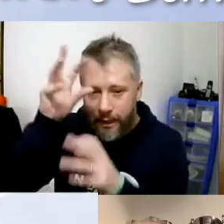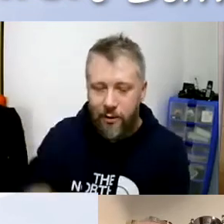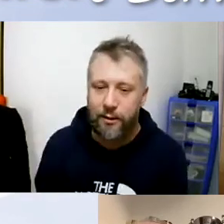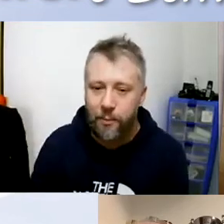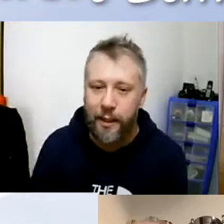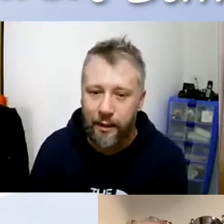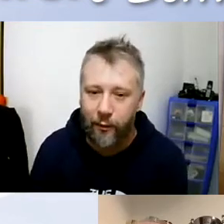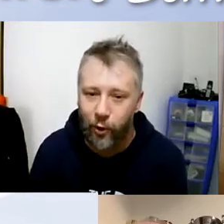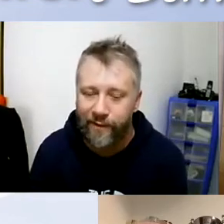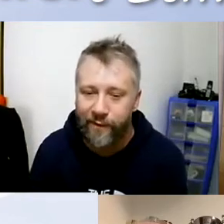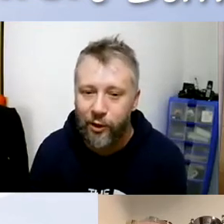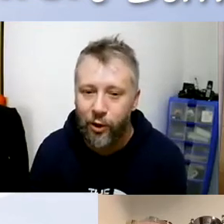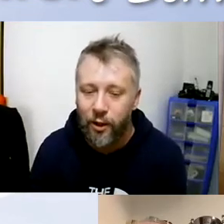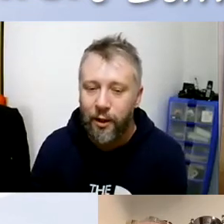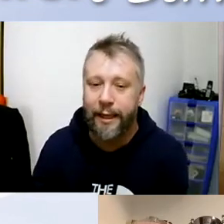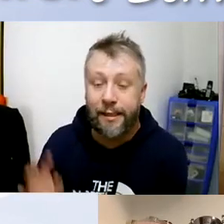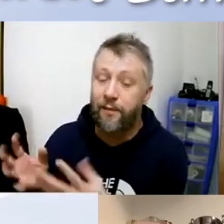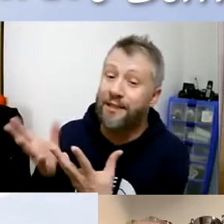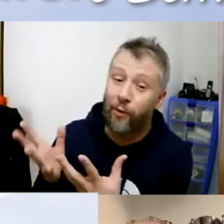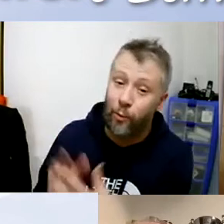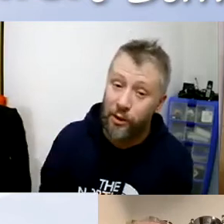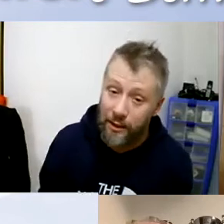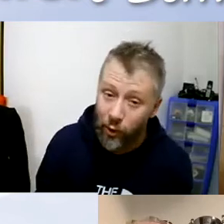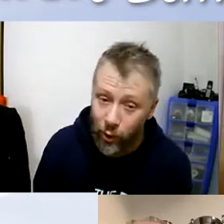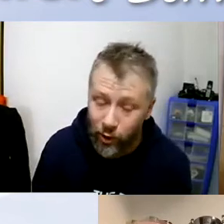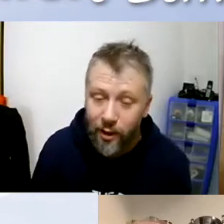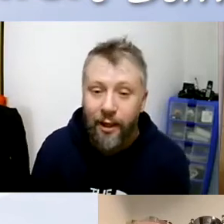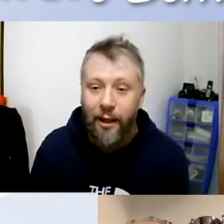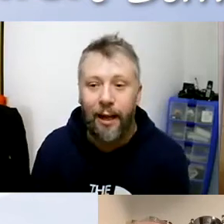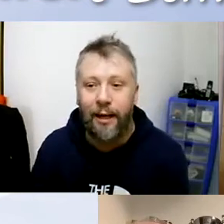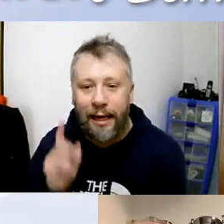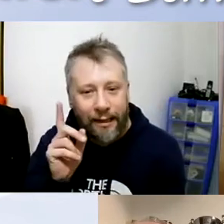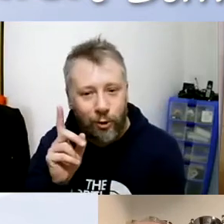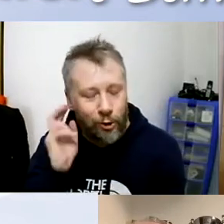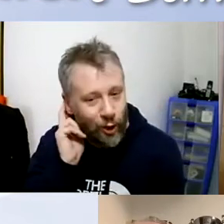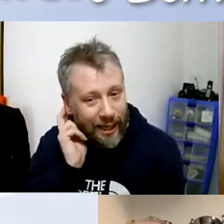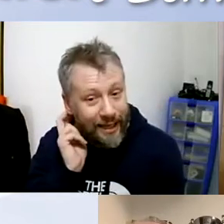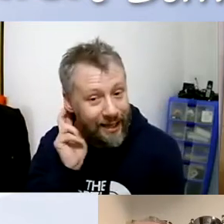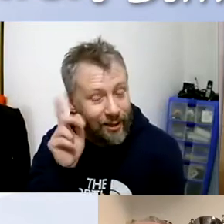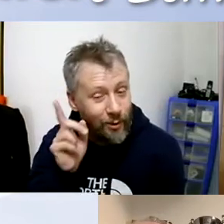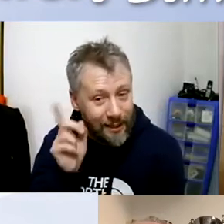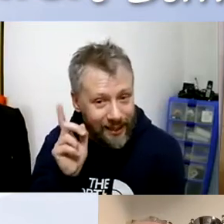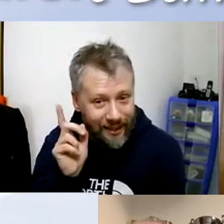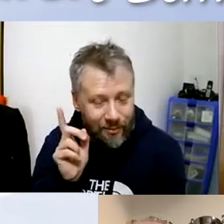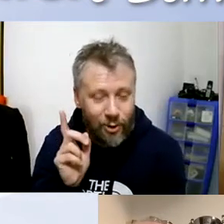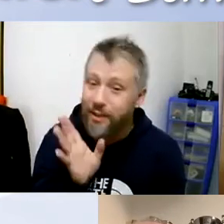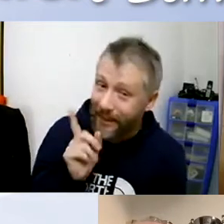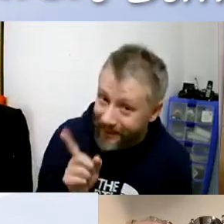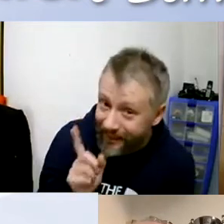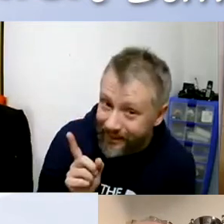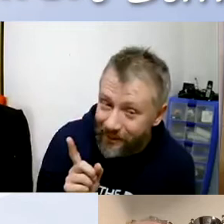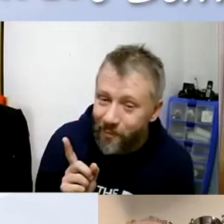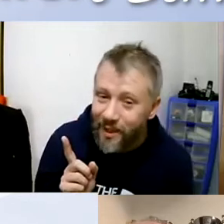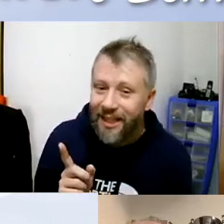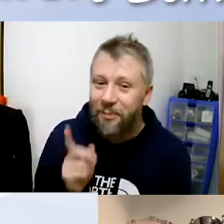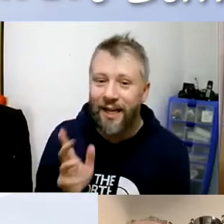qualche canzone tipica del loro convitto e che si inventavano un po' tra di loro. L'aneddoto è che la lingua dei segni, bisogna stare